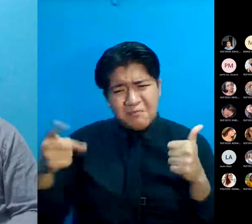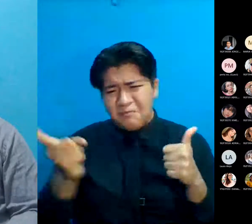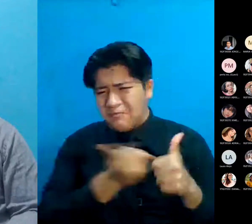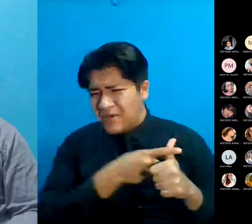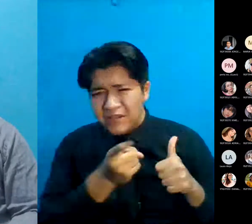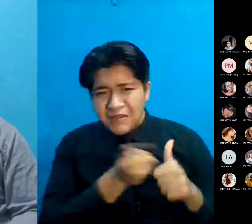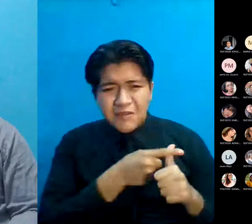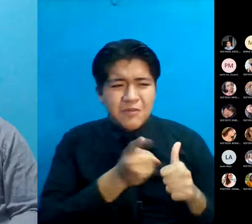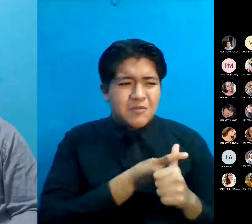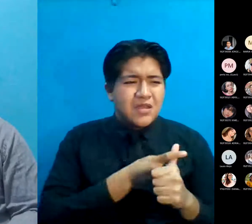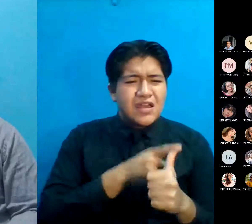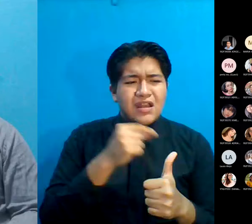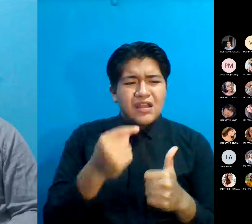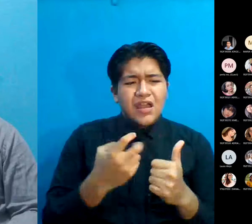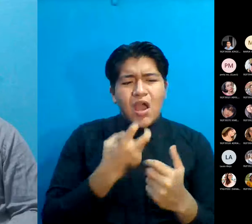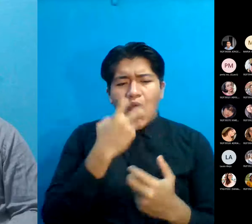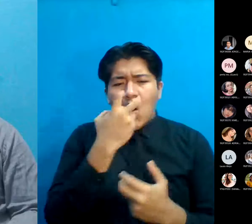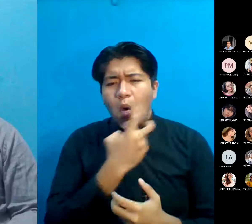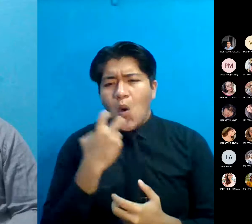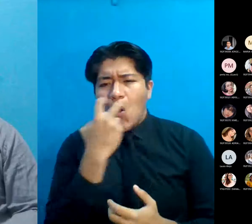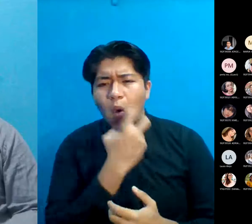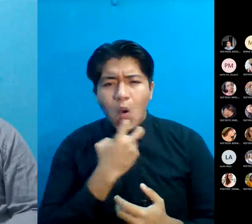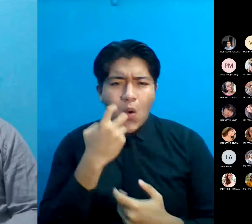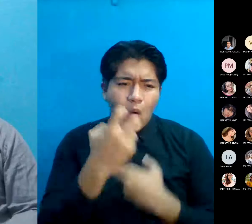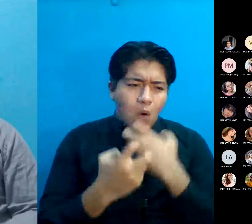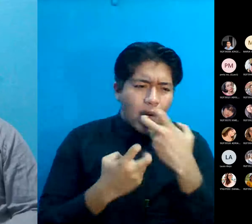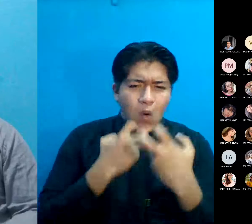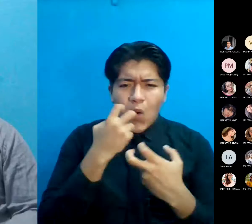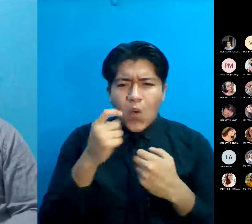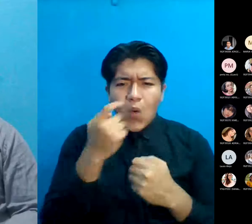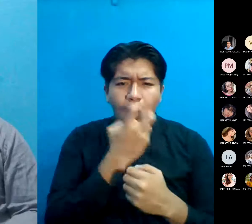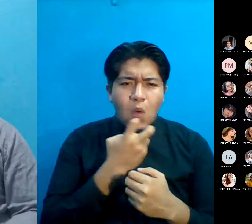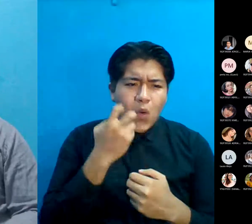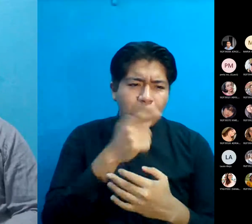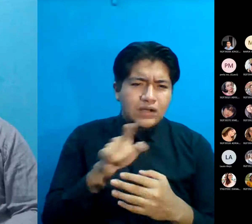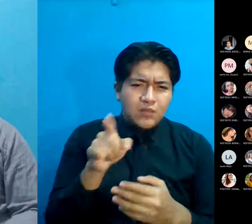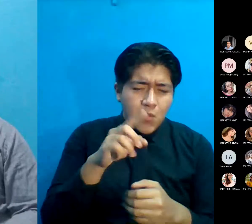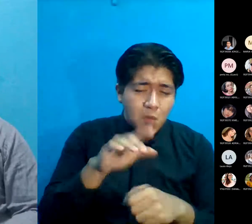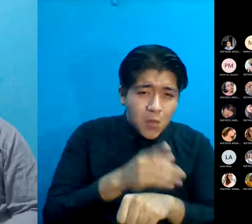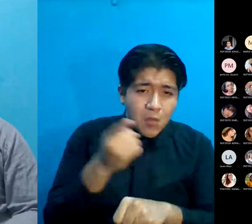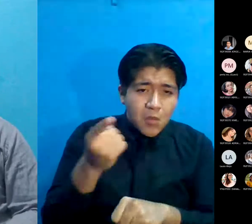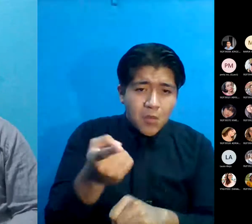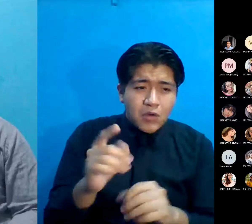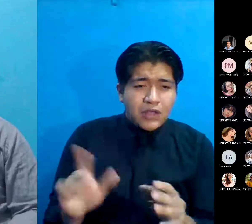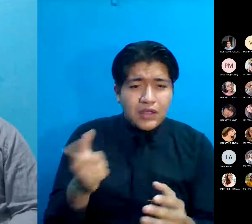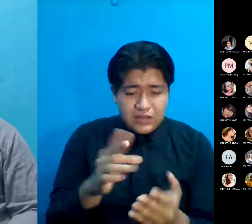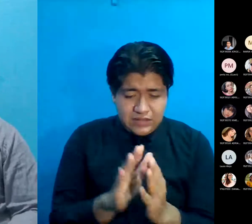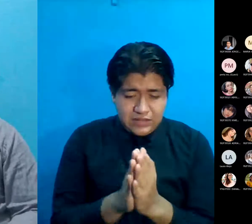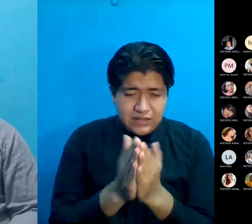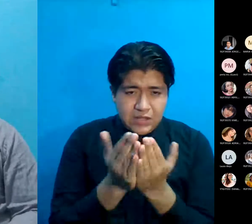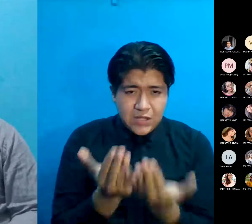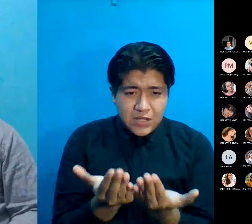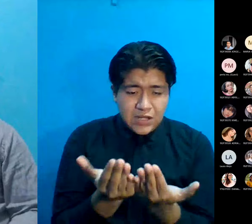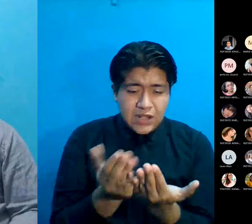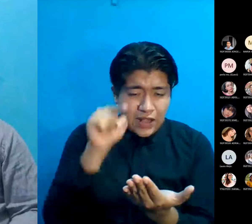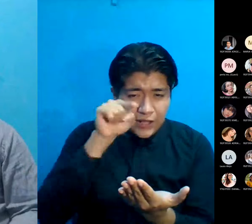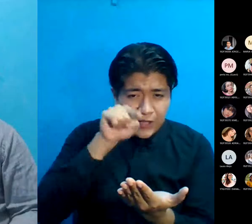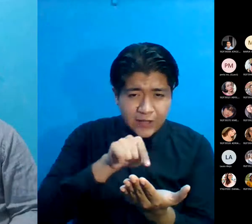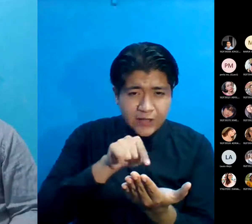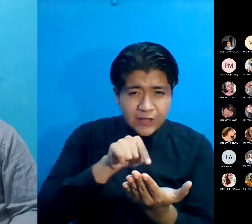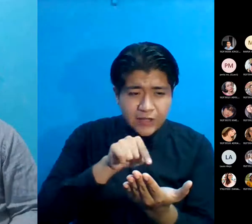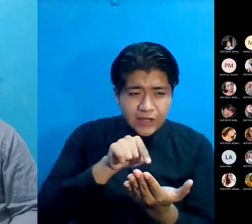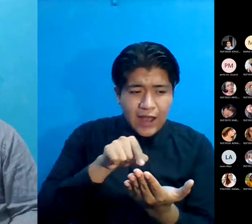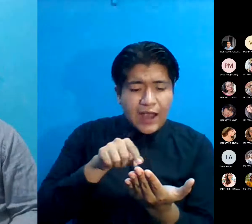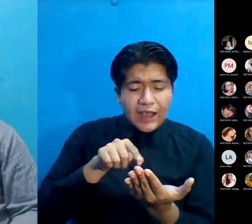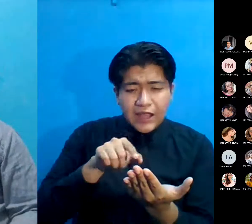aspectos oralistas, es decir, que se iba por la línea en el cual pues los